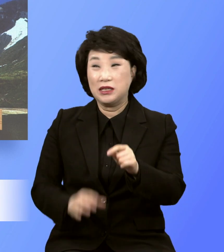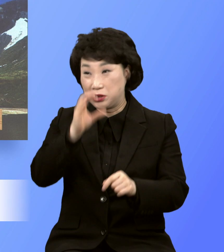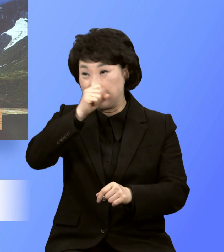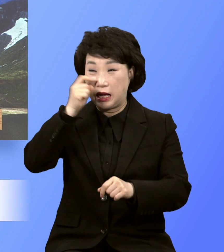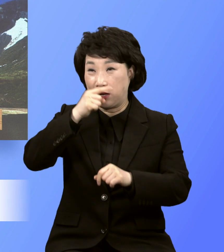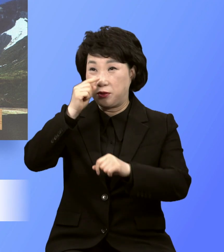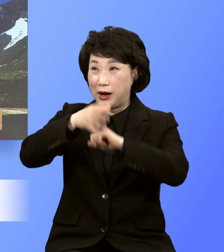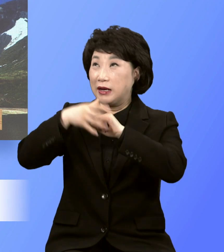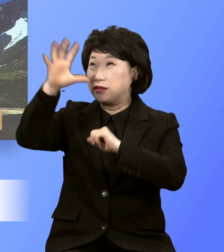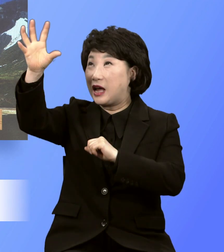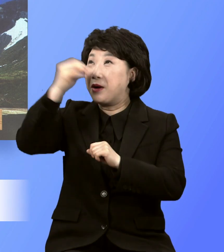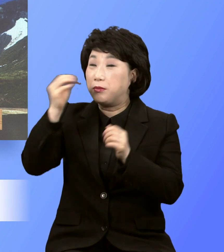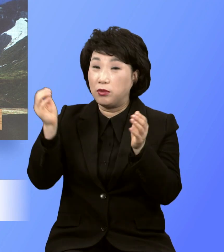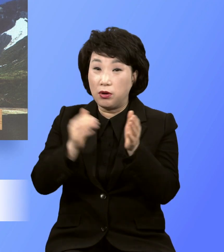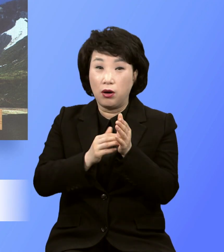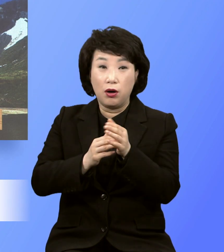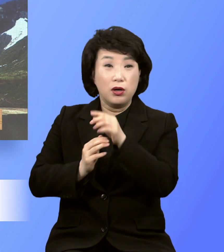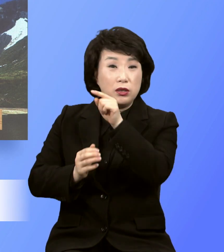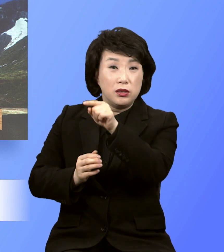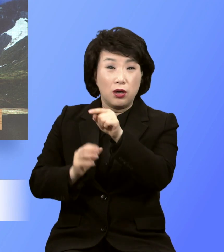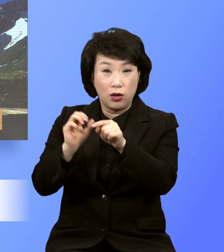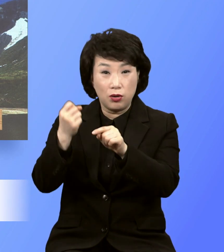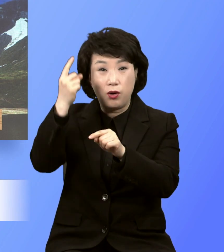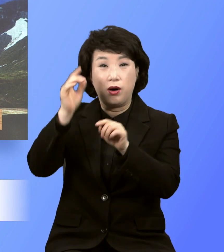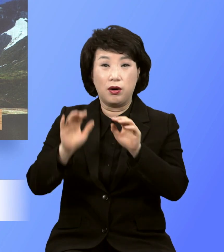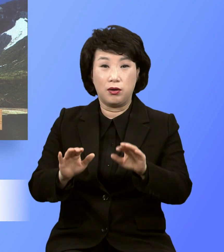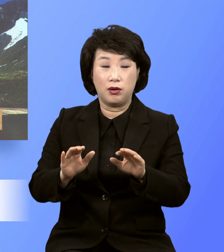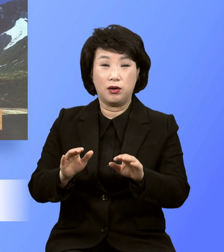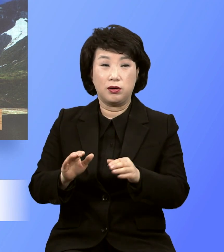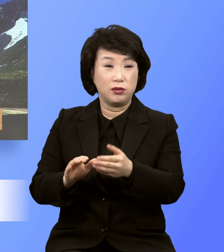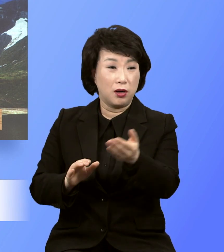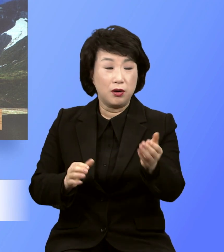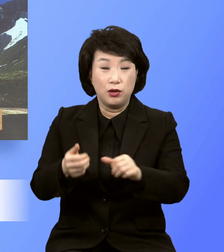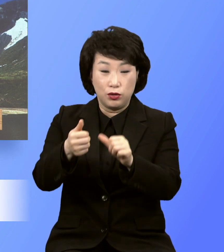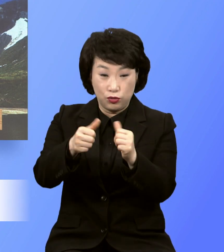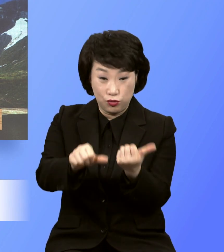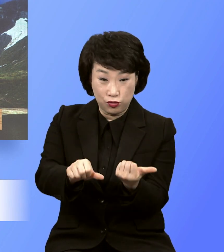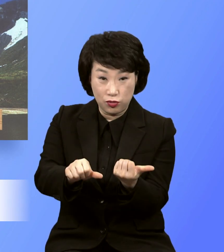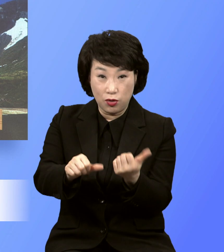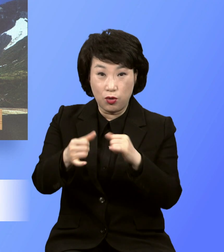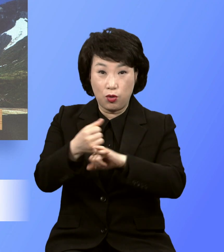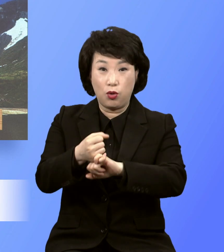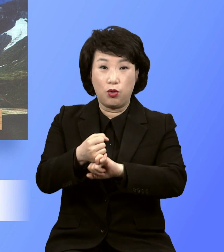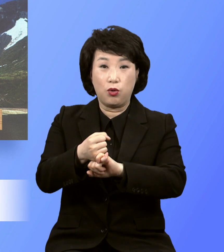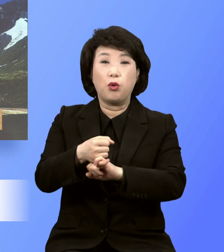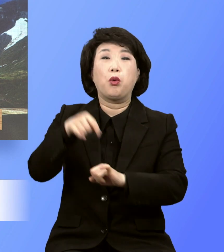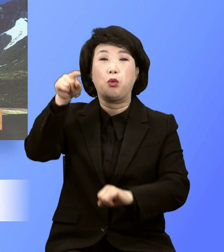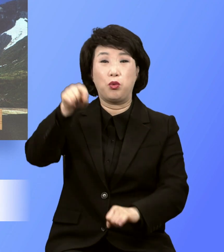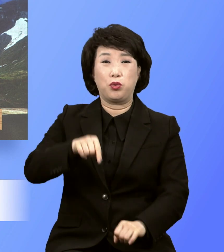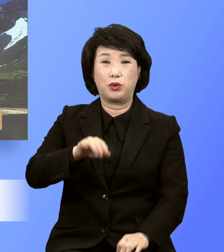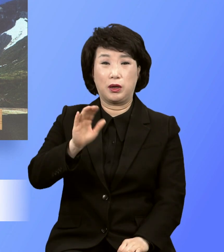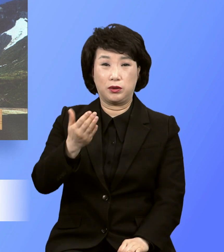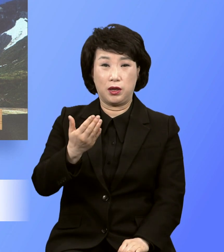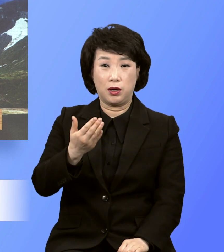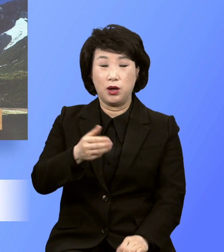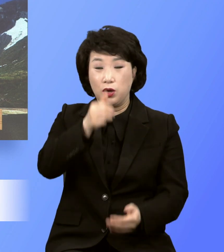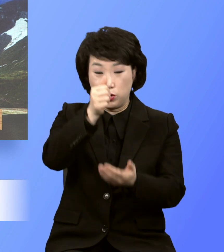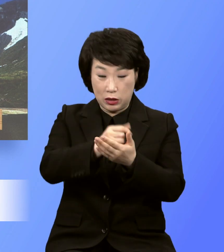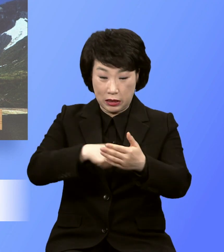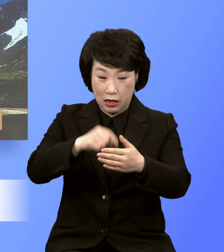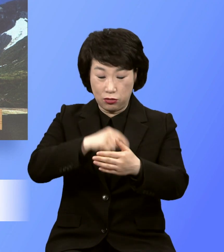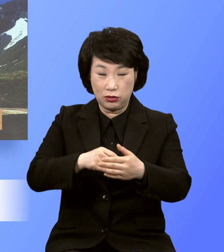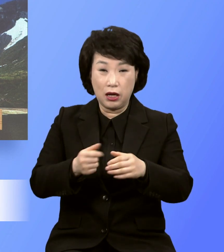선악과를 먹었지만 이것으로 말미암아 정령 죽음을 가져오고 죄